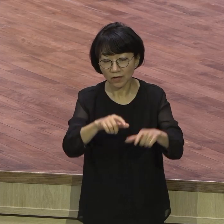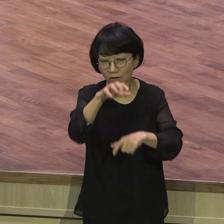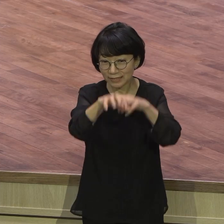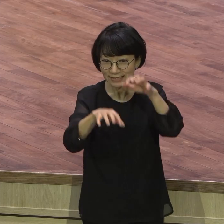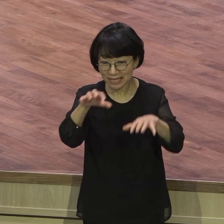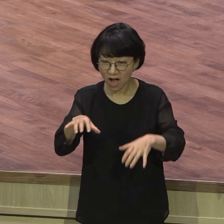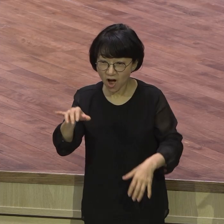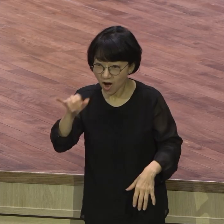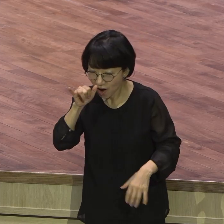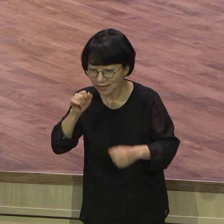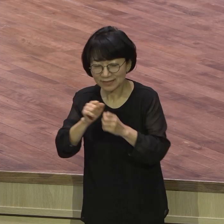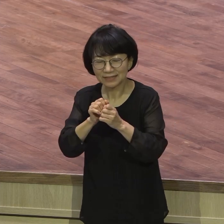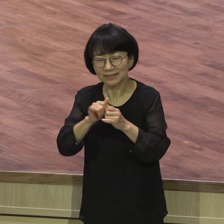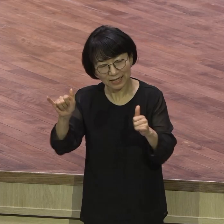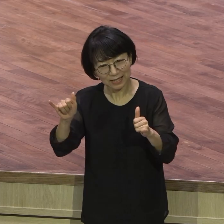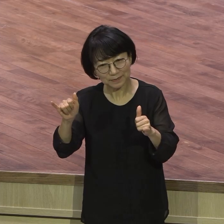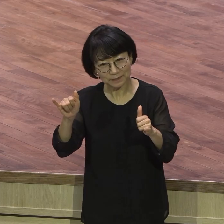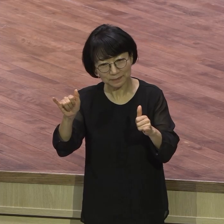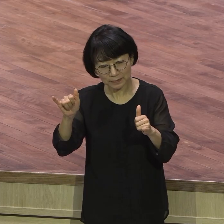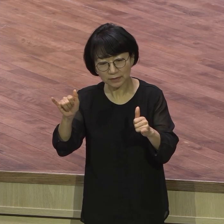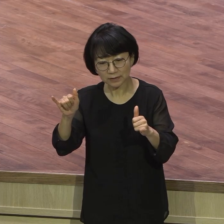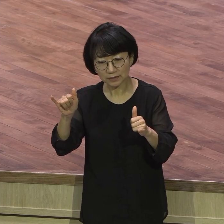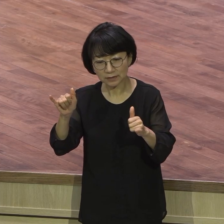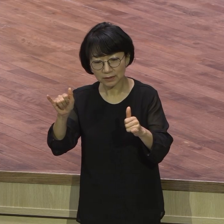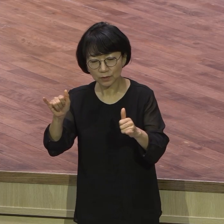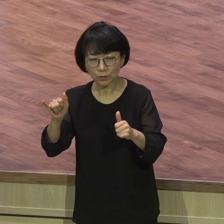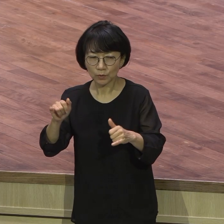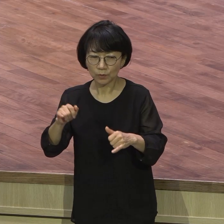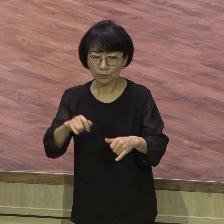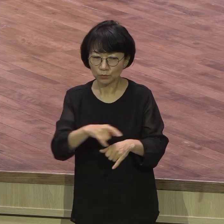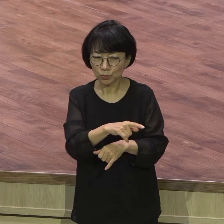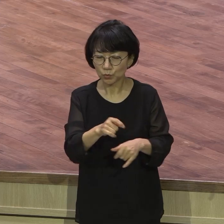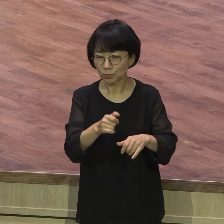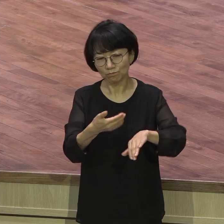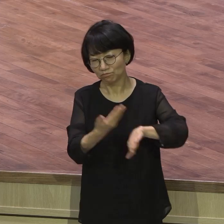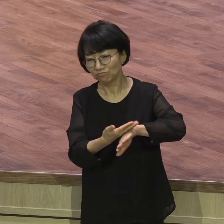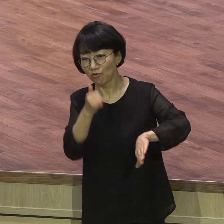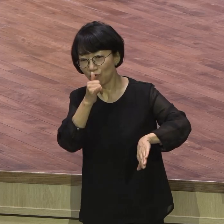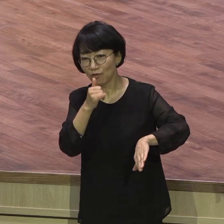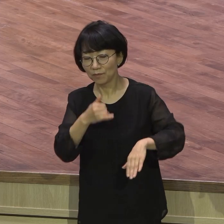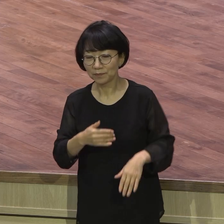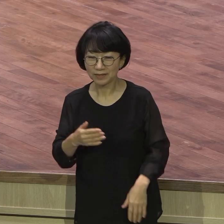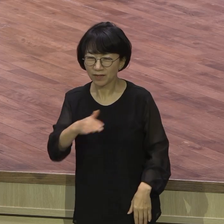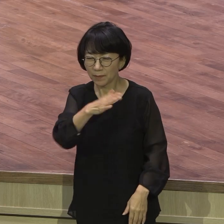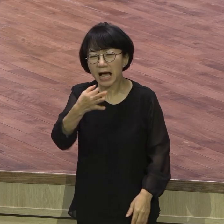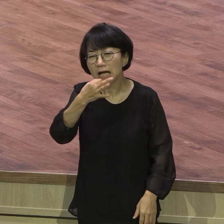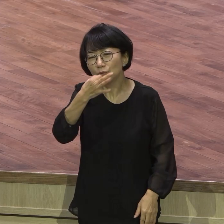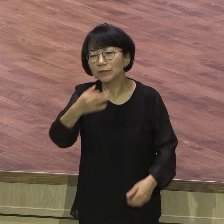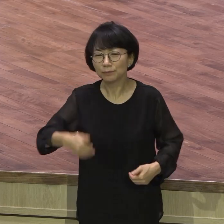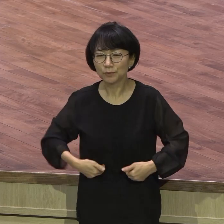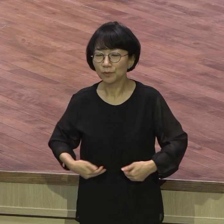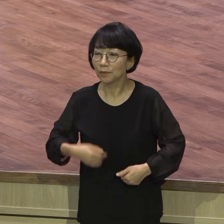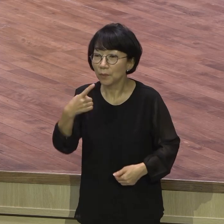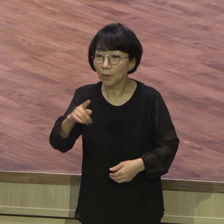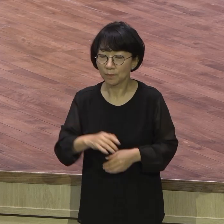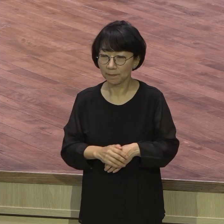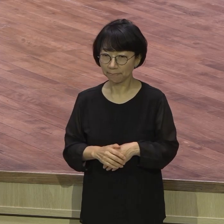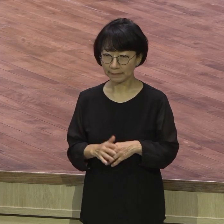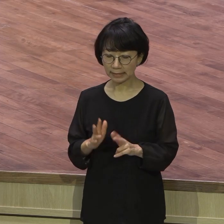다릅니다 하나님이 보실 때 이런 욕심을 좀 내세요 저는 평신도 때 그렇게 욕심을 받으세요 일주일에